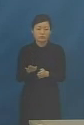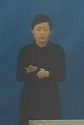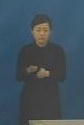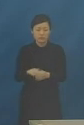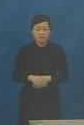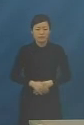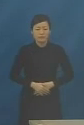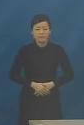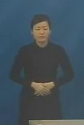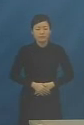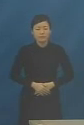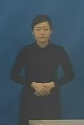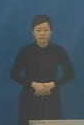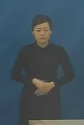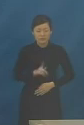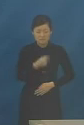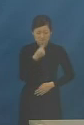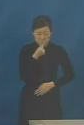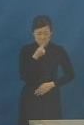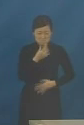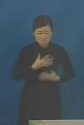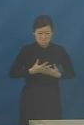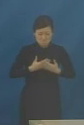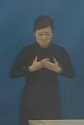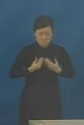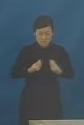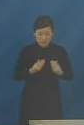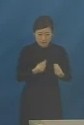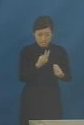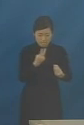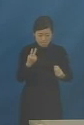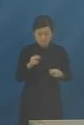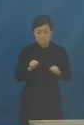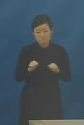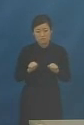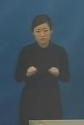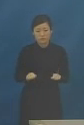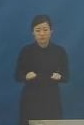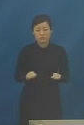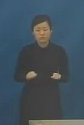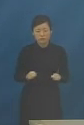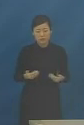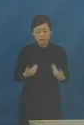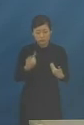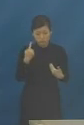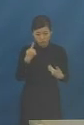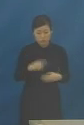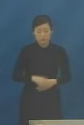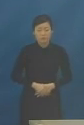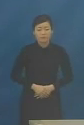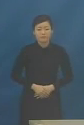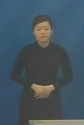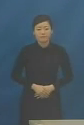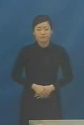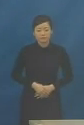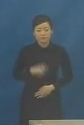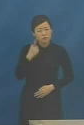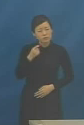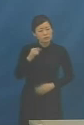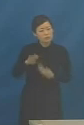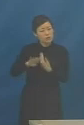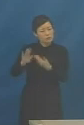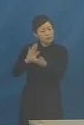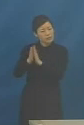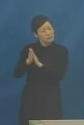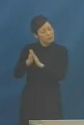まして警戒しながら監視を続けるということをかと思っておりますおそらく全国も似たような状況